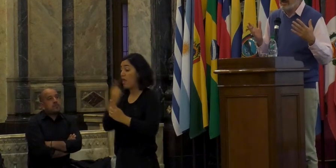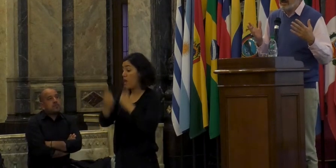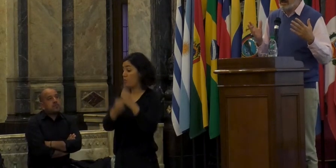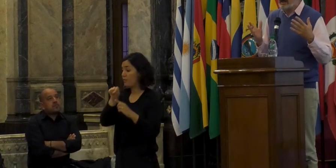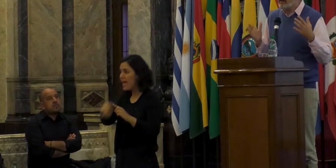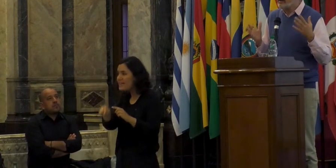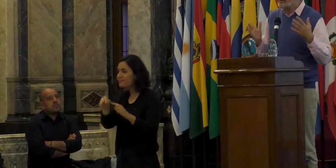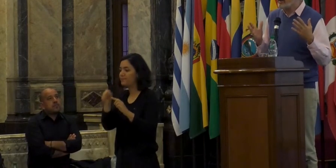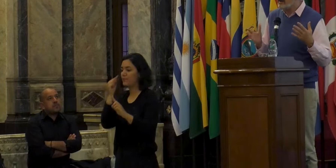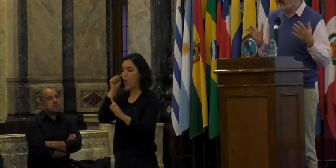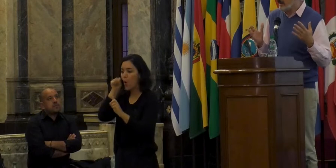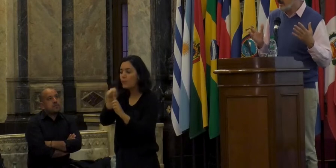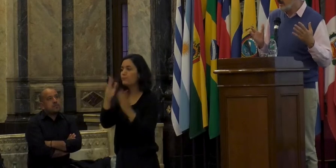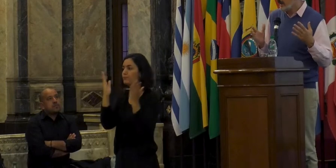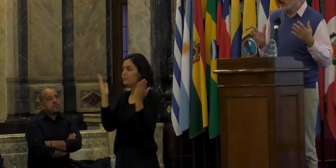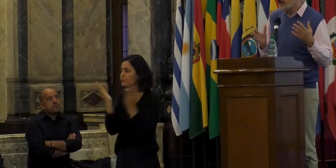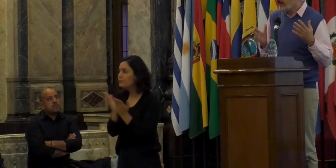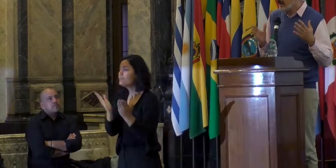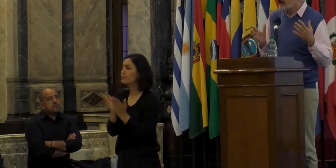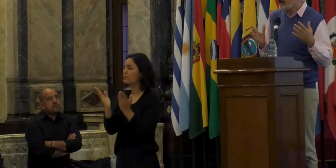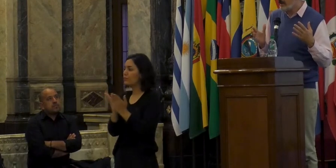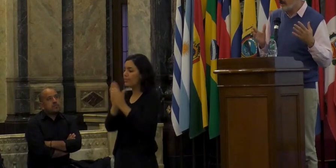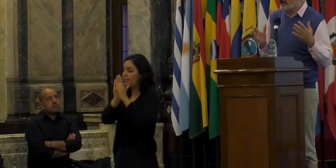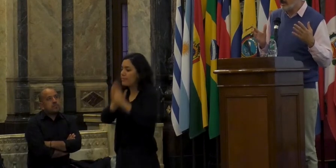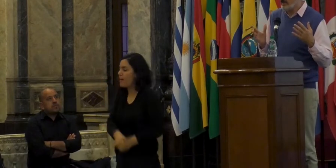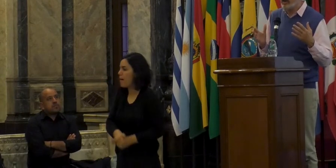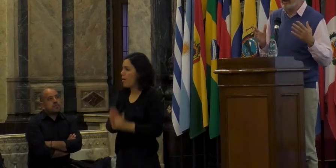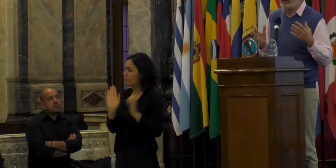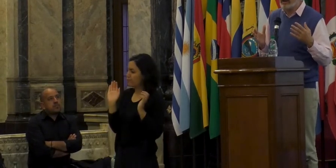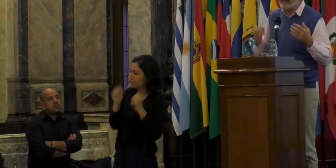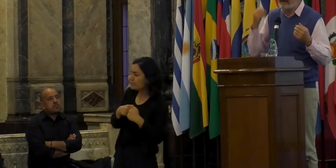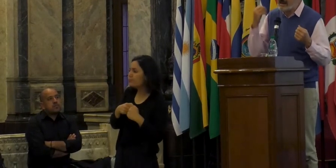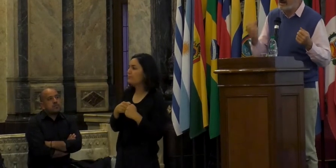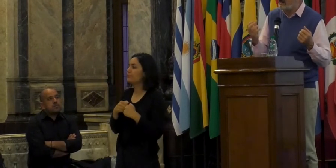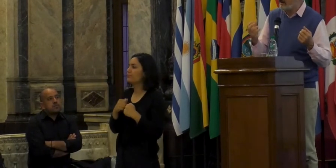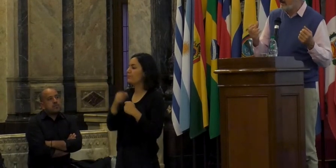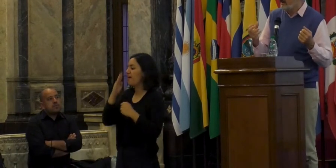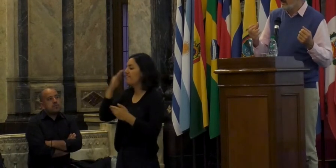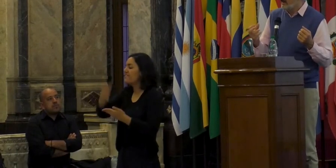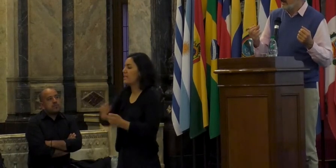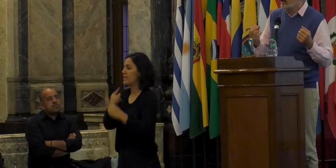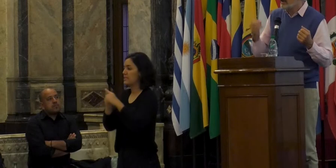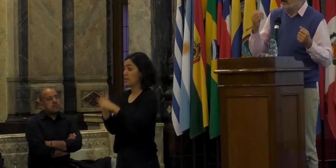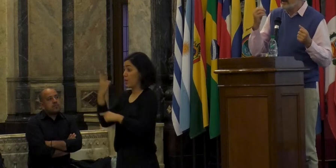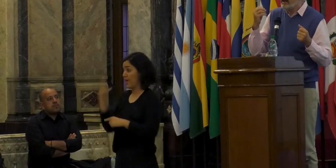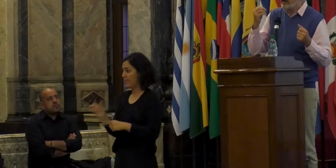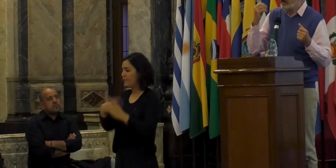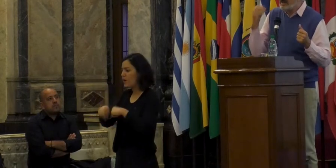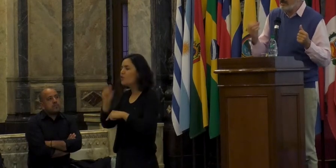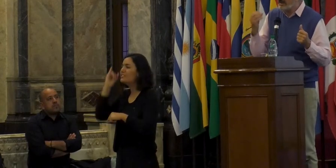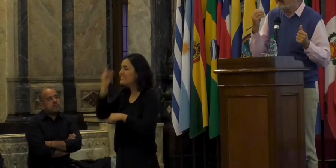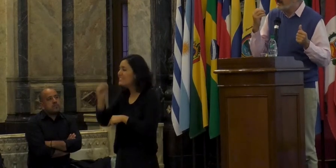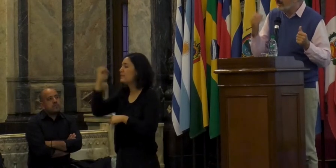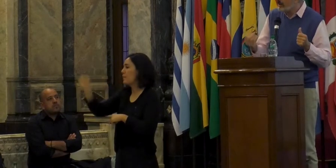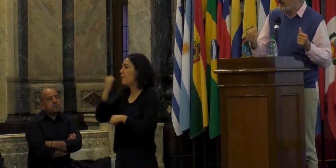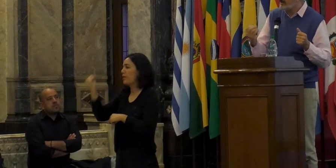estudio relativamente invisible hasta finales del siglo XX, pero yo pienso que central, absolutamente